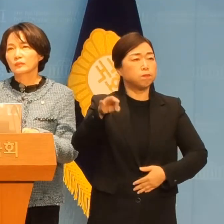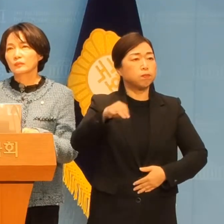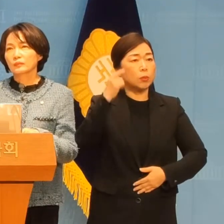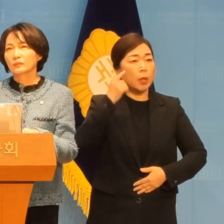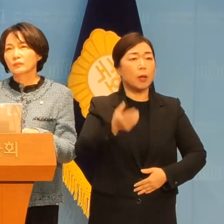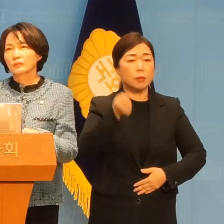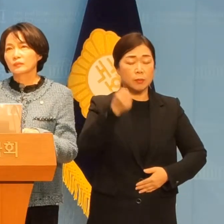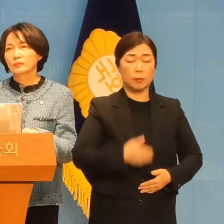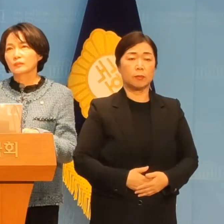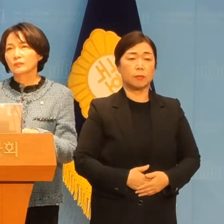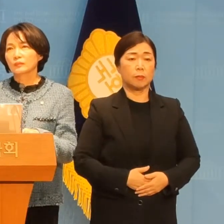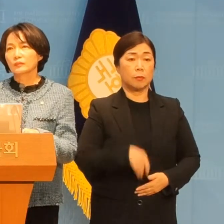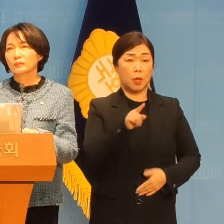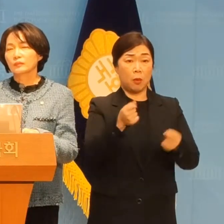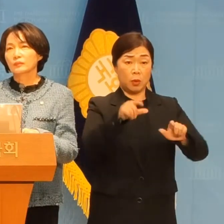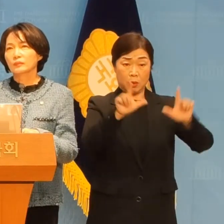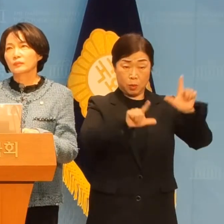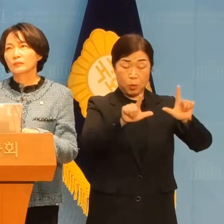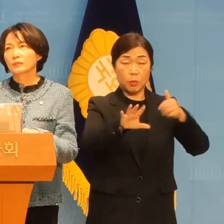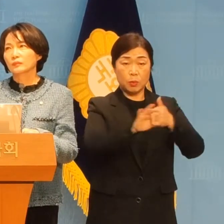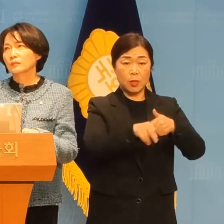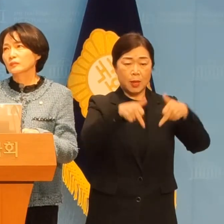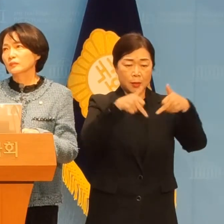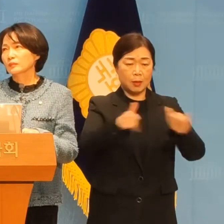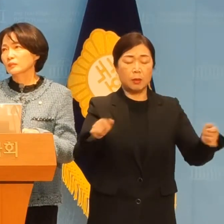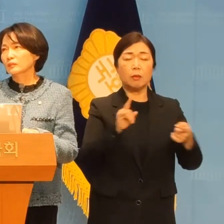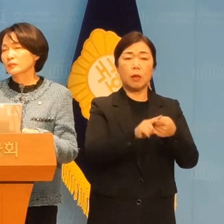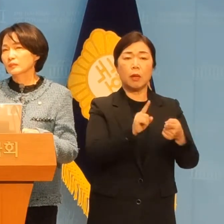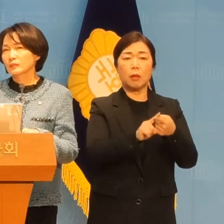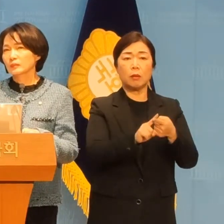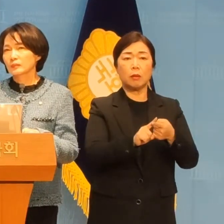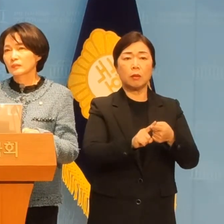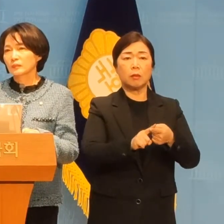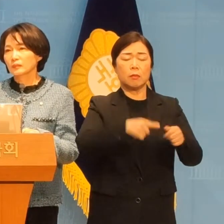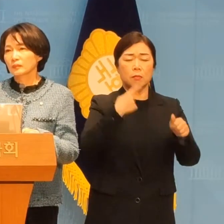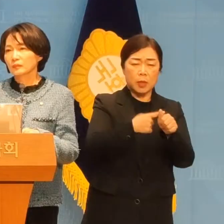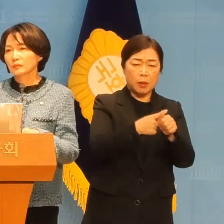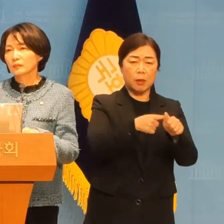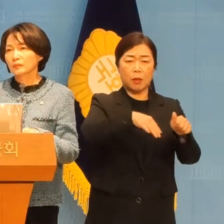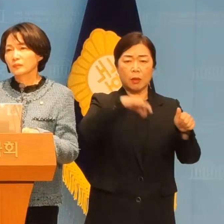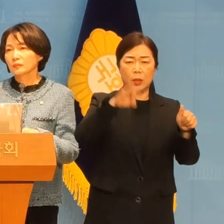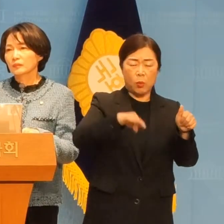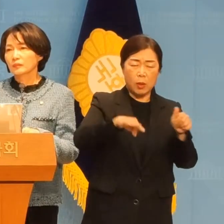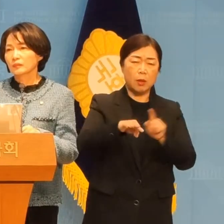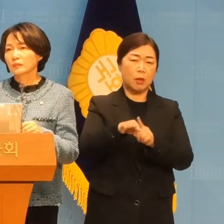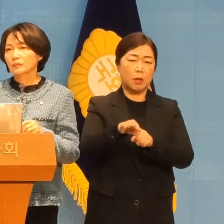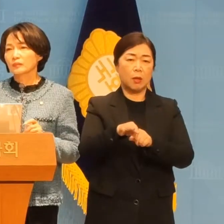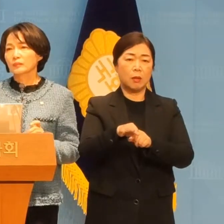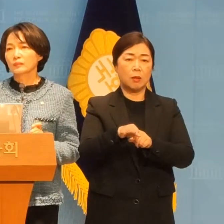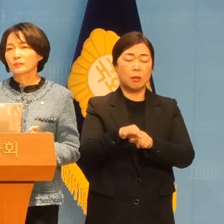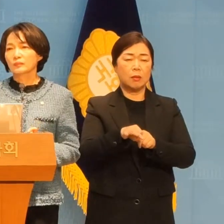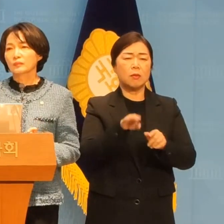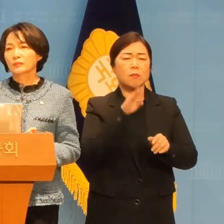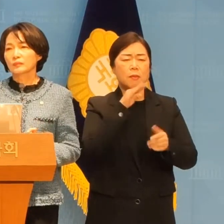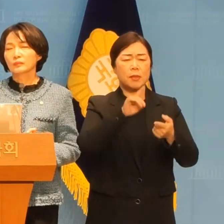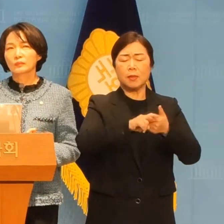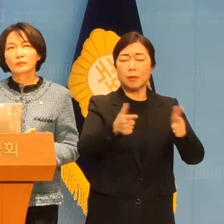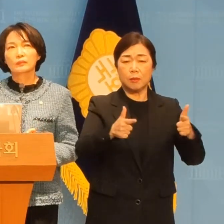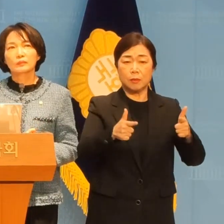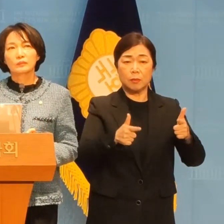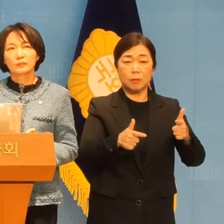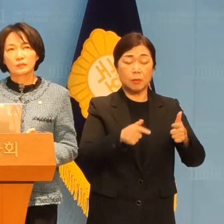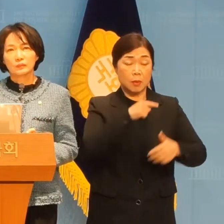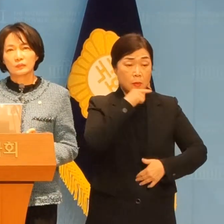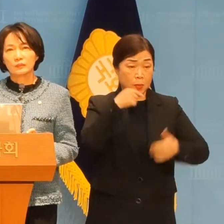존재와 권리가 조직 내 소모적 논쟁거리로 전락할 수 있다는 점에서 매우 부적절하고 국민의힘이